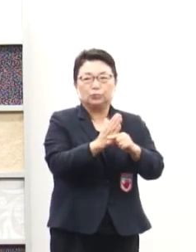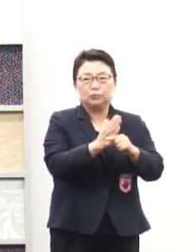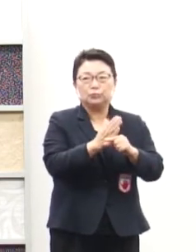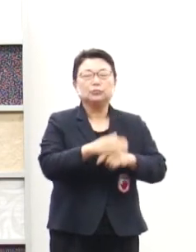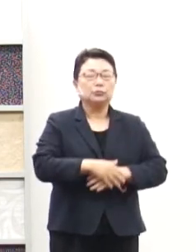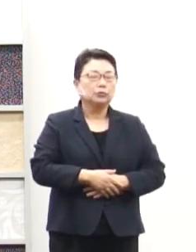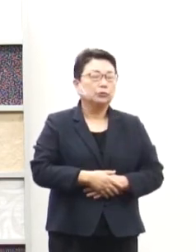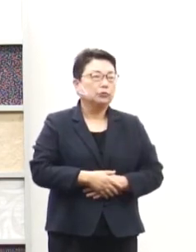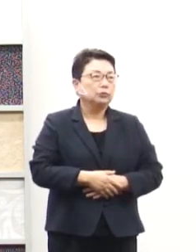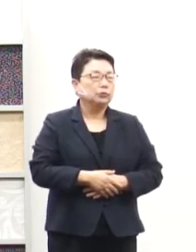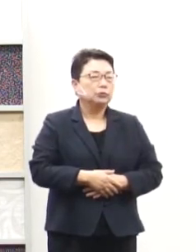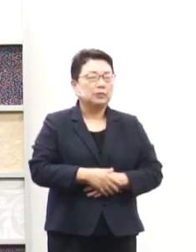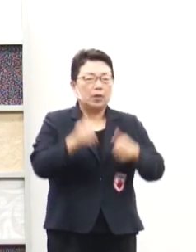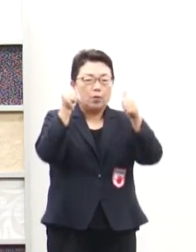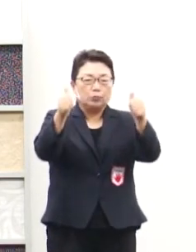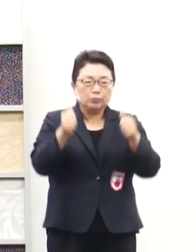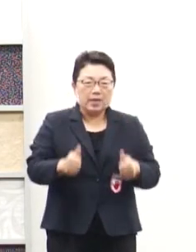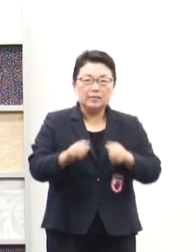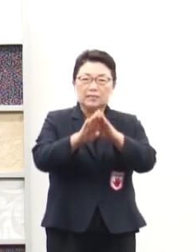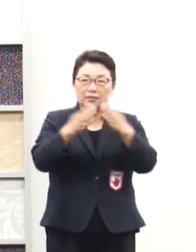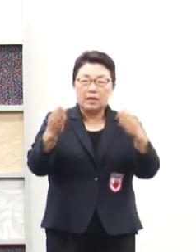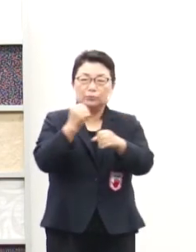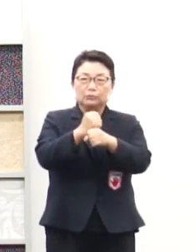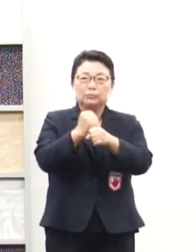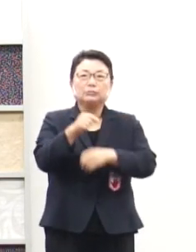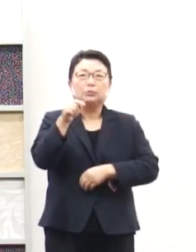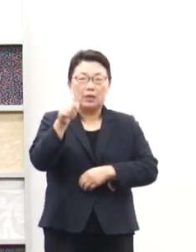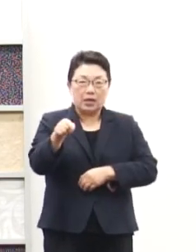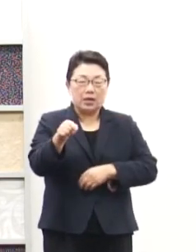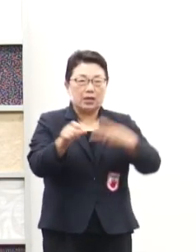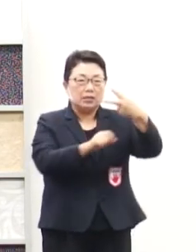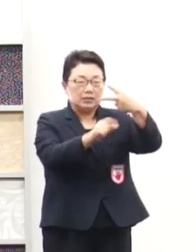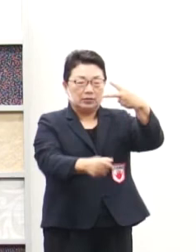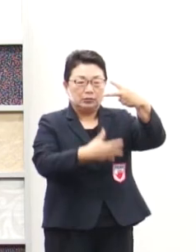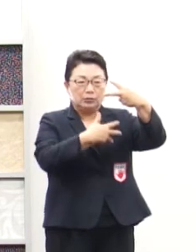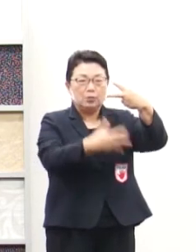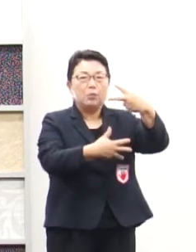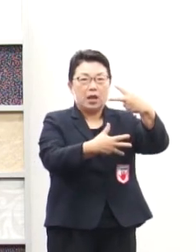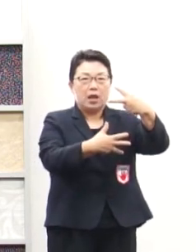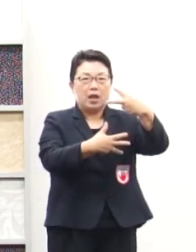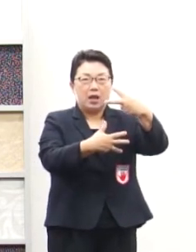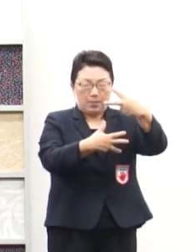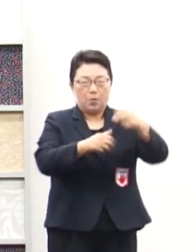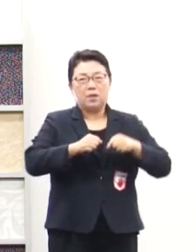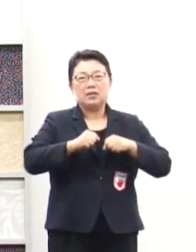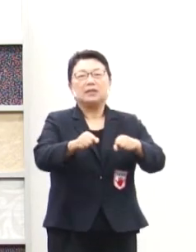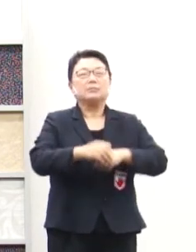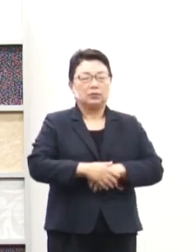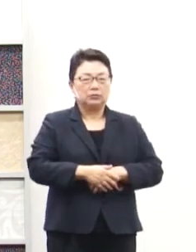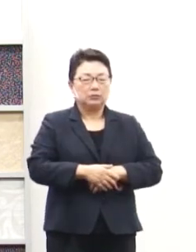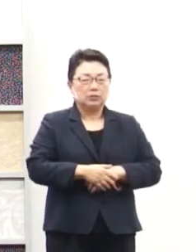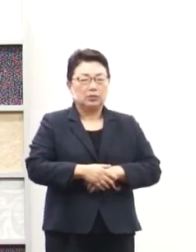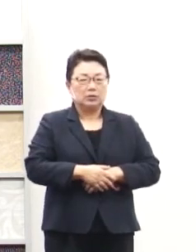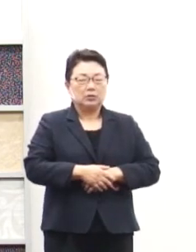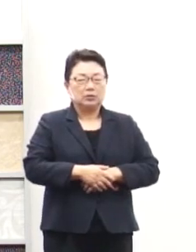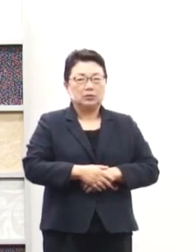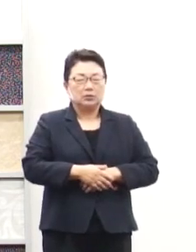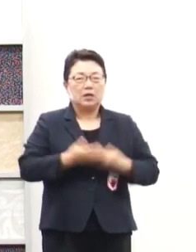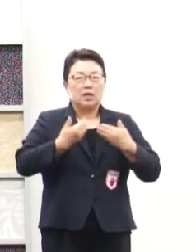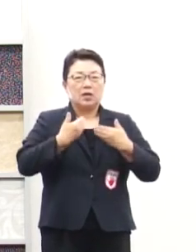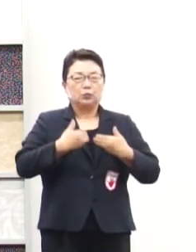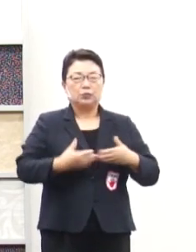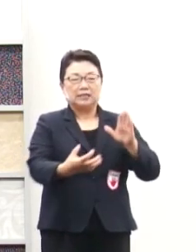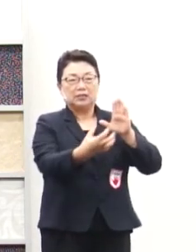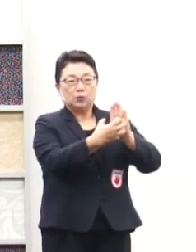なホームページの立ち上げですとかそういったものも8日に一斉に始めます。でグリーンゾーンの取ってらっしゃる方、統一